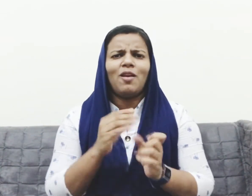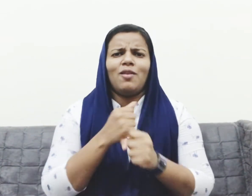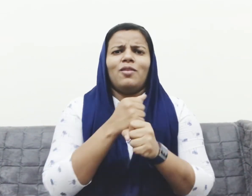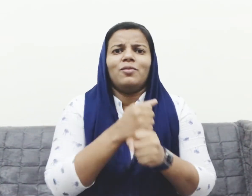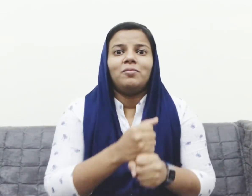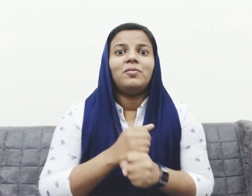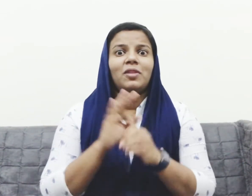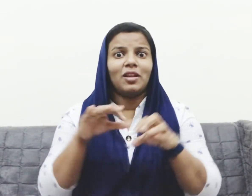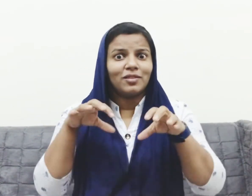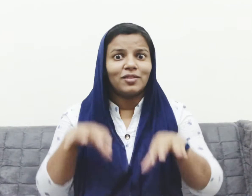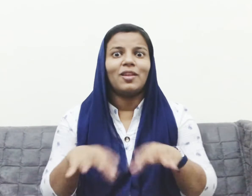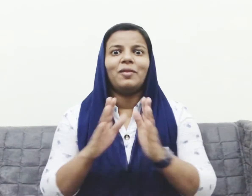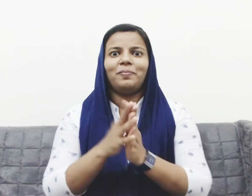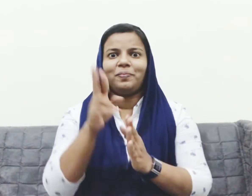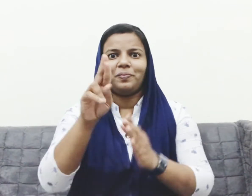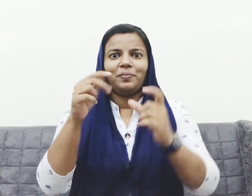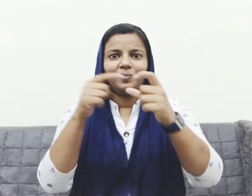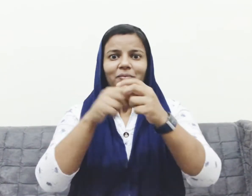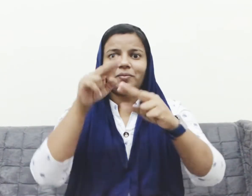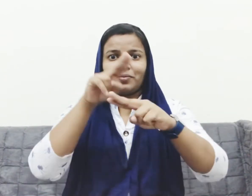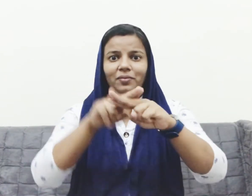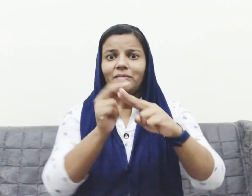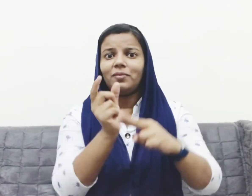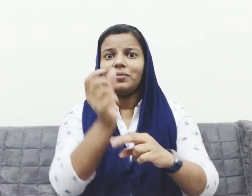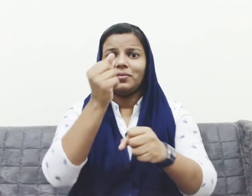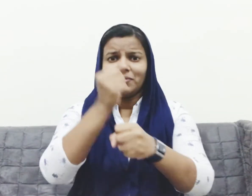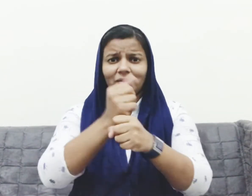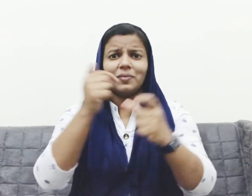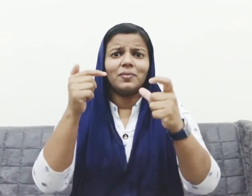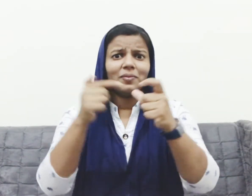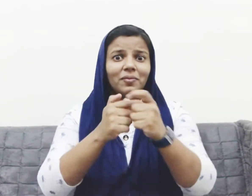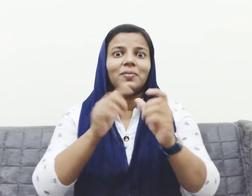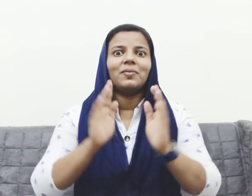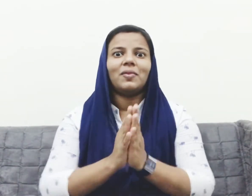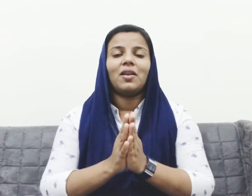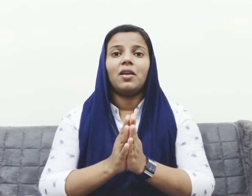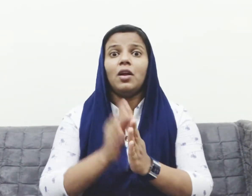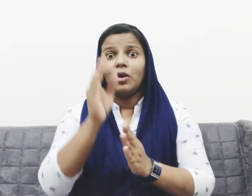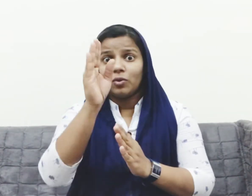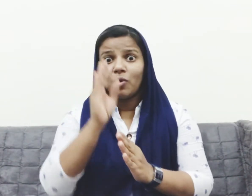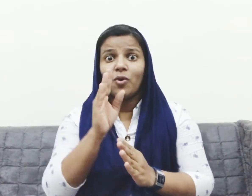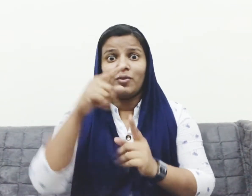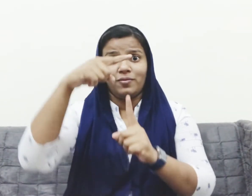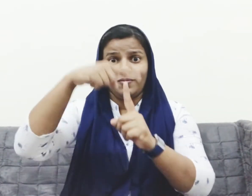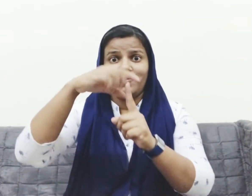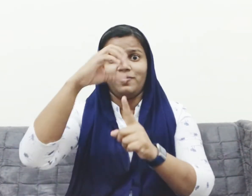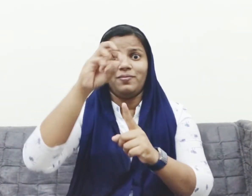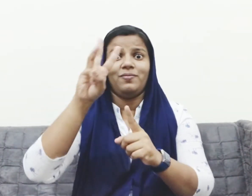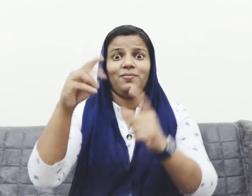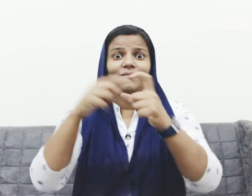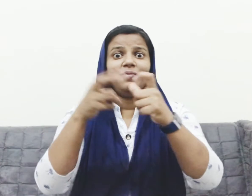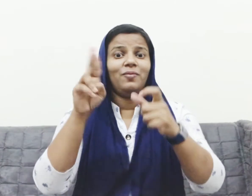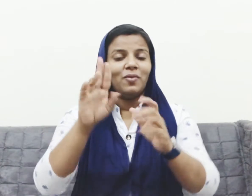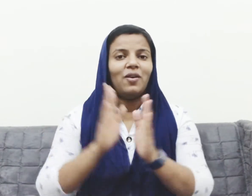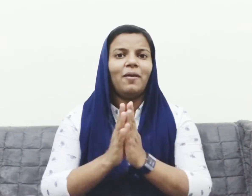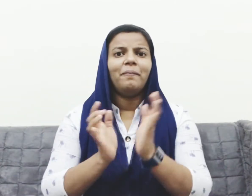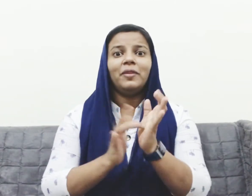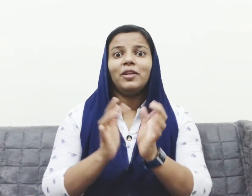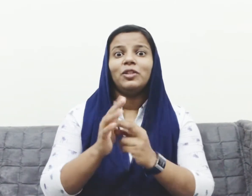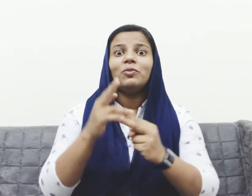പറ്റിയ സ്ഥലമാണ്, അഭയം പ്രാപിപ്പാൻ പറ്റിയ സ്ഥലമാണ്. ആമേൻ. അപ്പം യഹോവയുടെ ഗോപുരം, അല്ലെങ്കിൽ നമുക്ക് ഇങ്ങനെ പറയാം, യേശുവിൻ്റെ നാമം